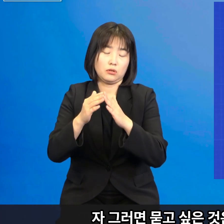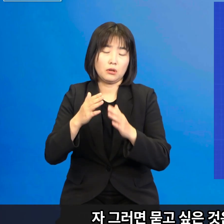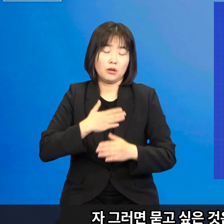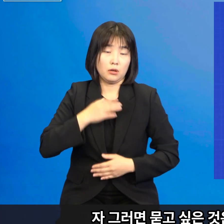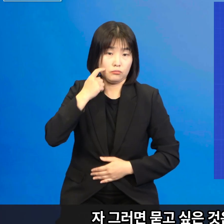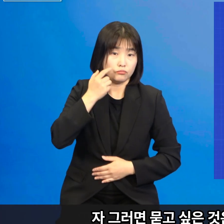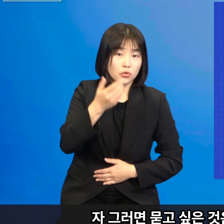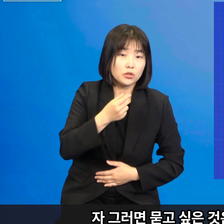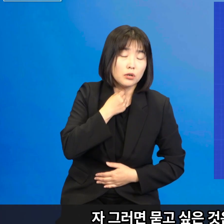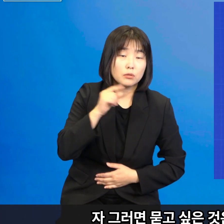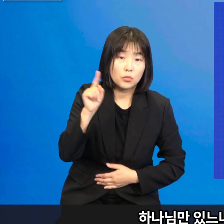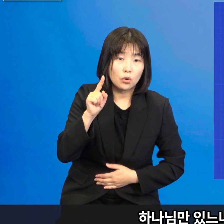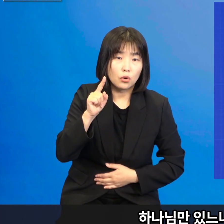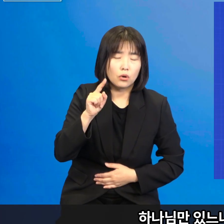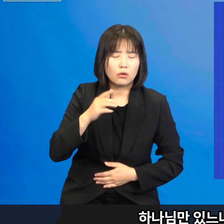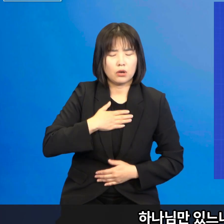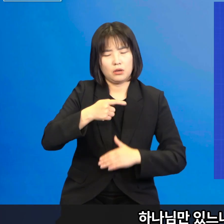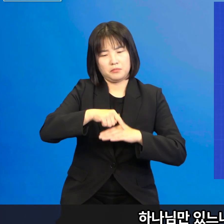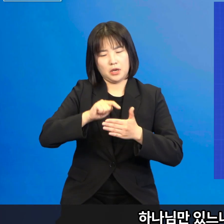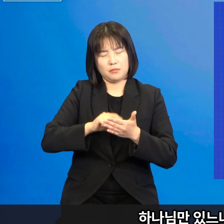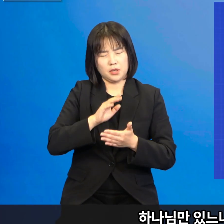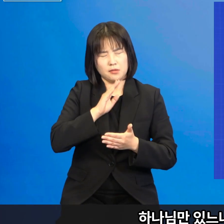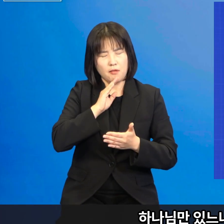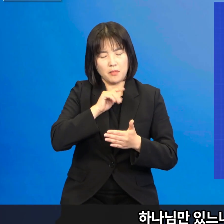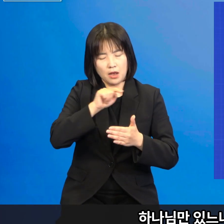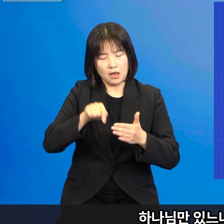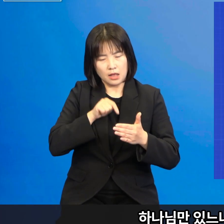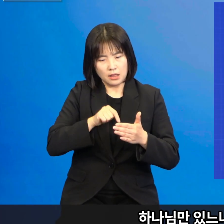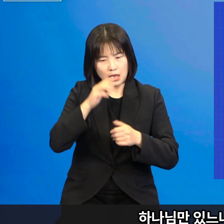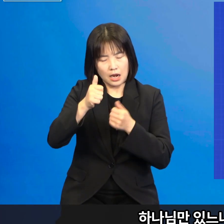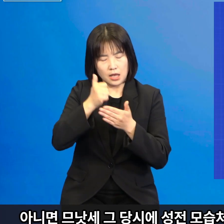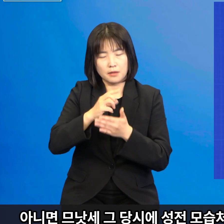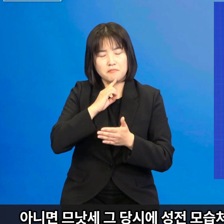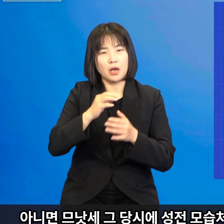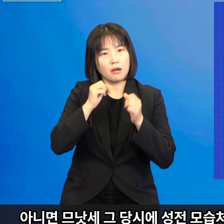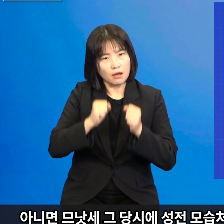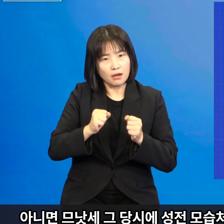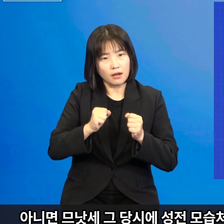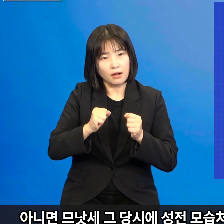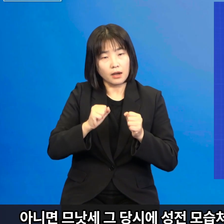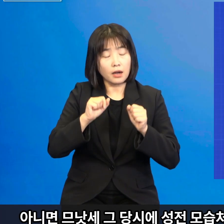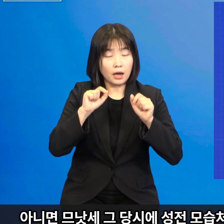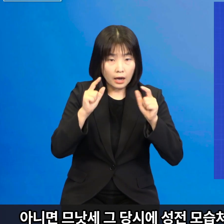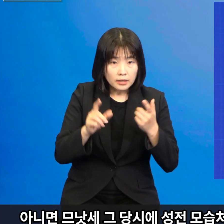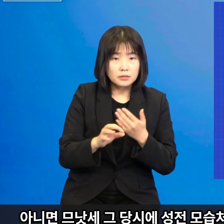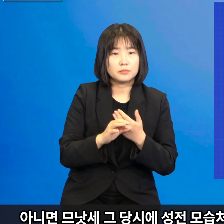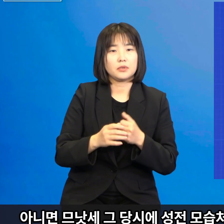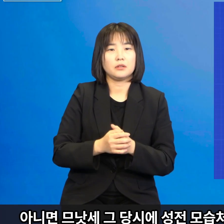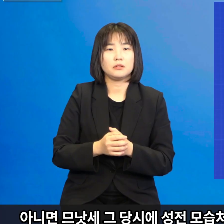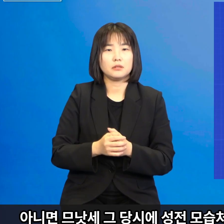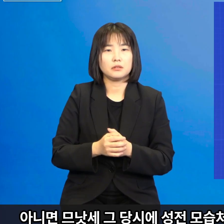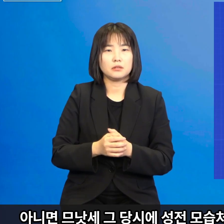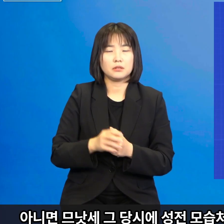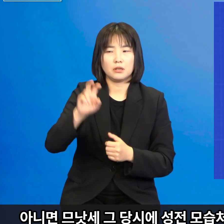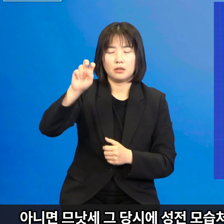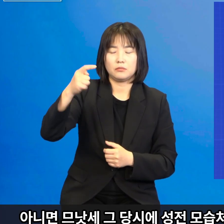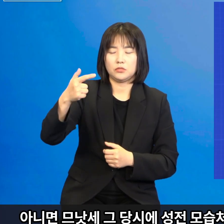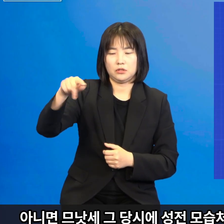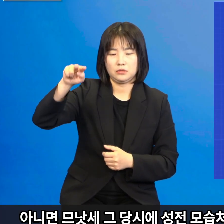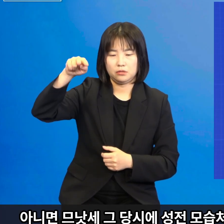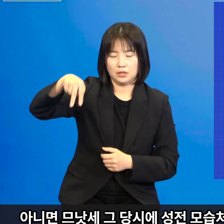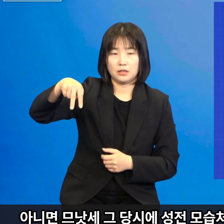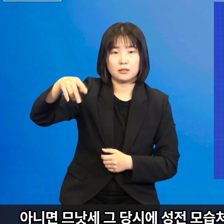우리 마음에 진짜 하나님만 있느냐 하는 것입니다. 아니면 므낫세의 그 당시의 성전